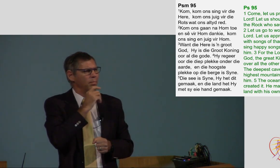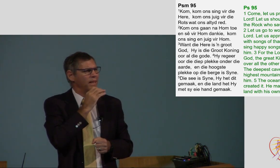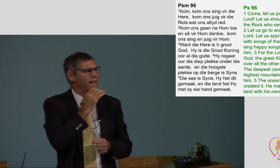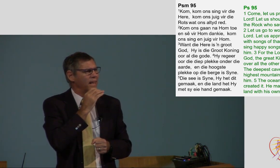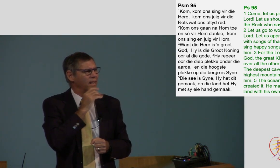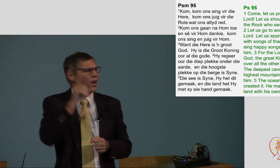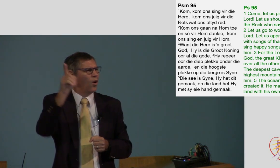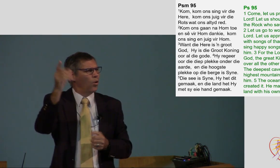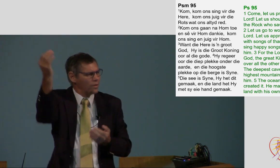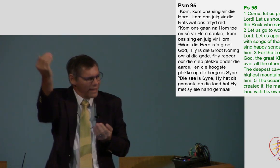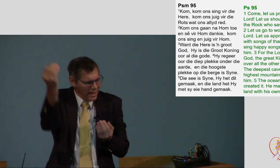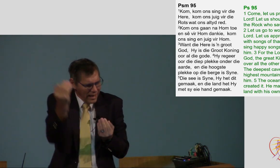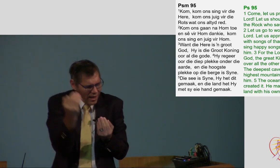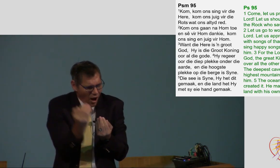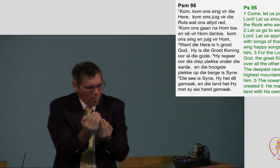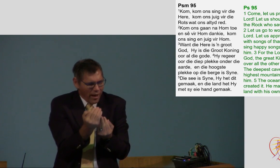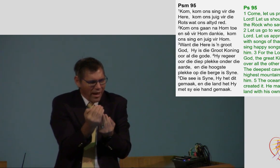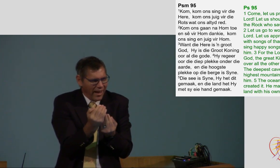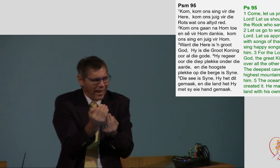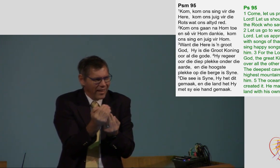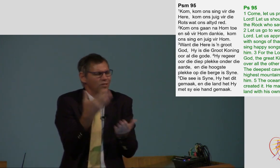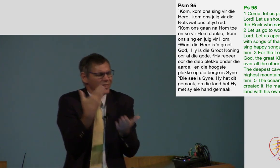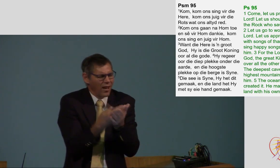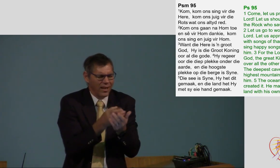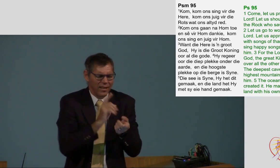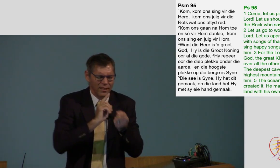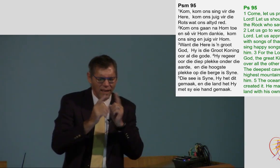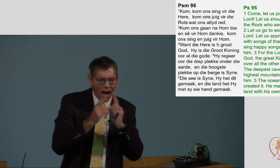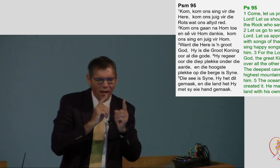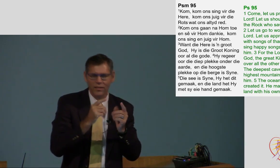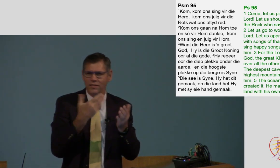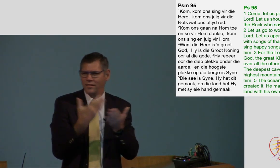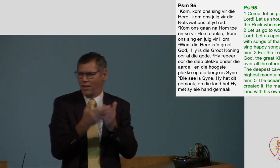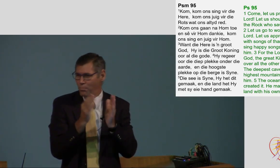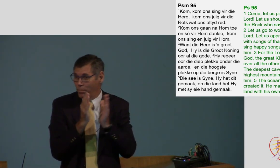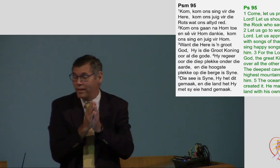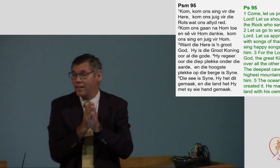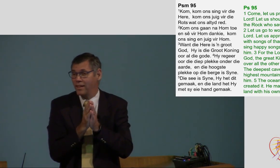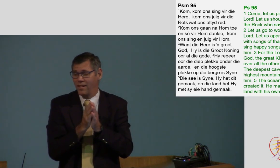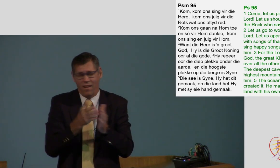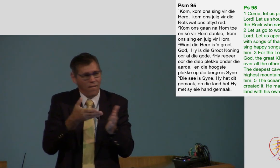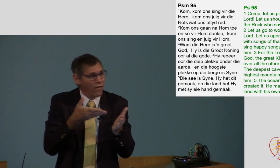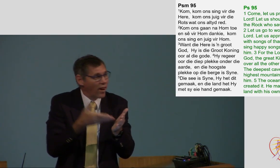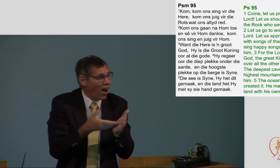Beteken God hier naby, kan gesels, kan bid, kan vra,